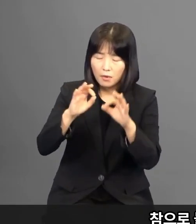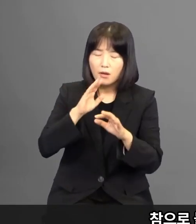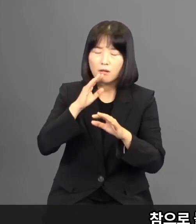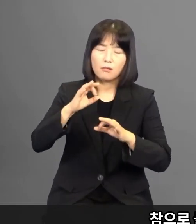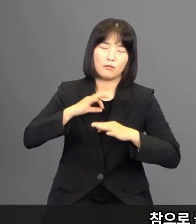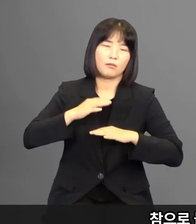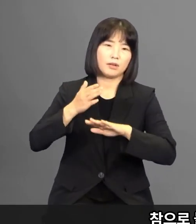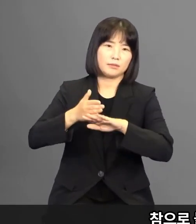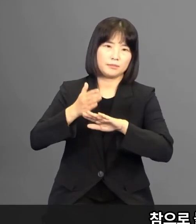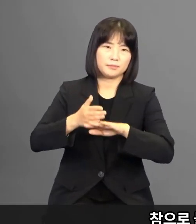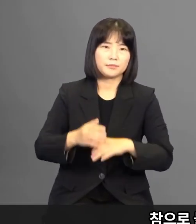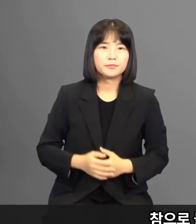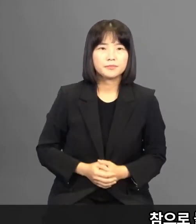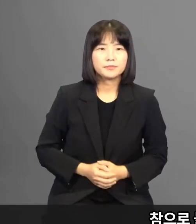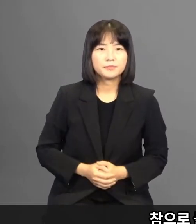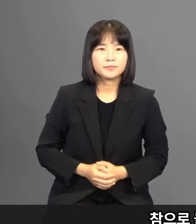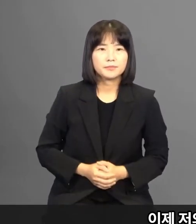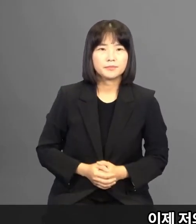감사했습니다.